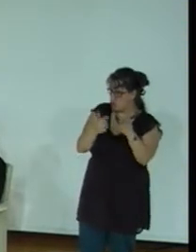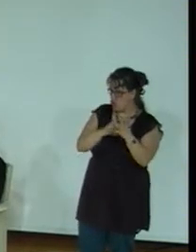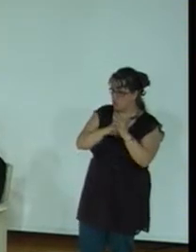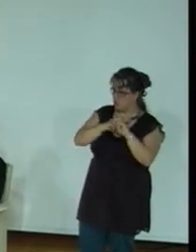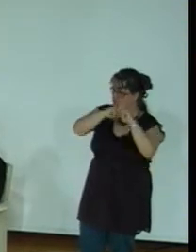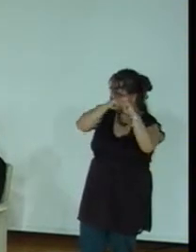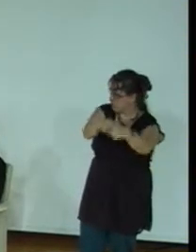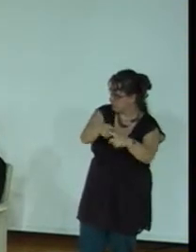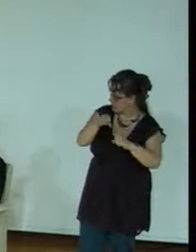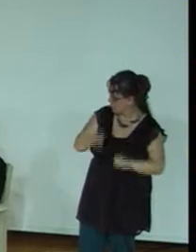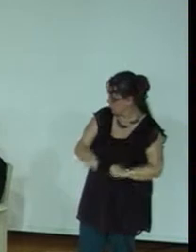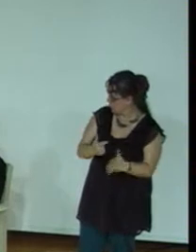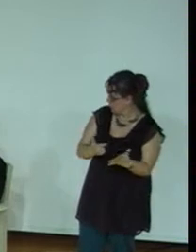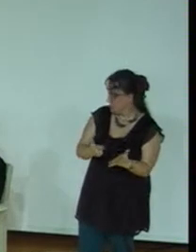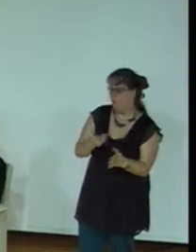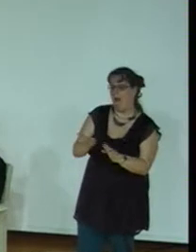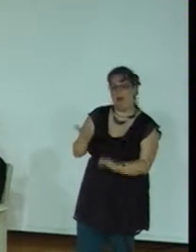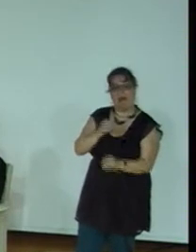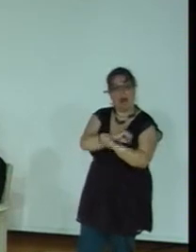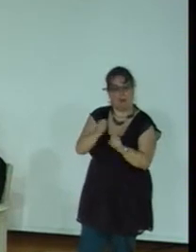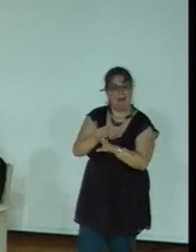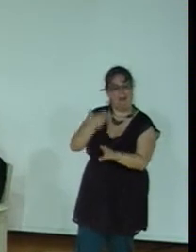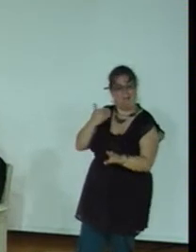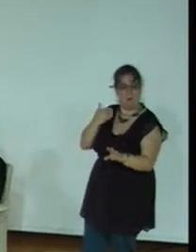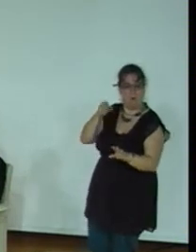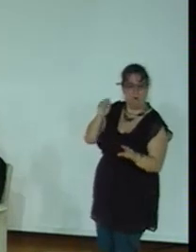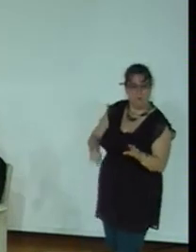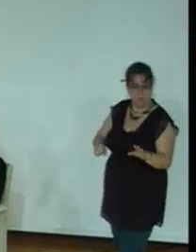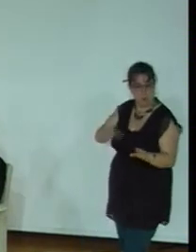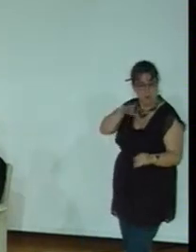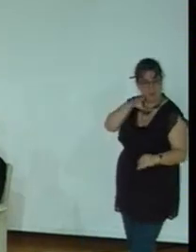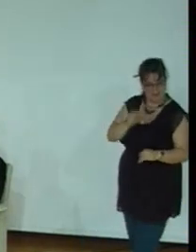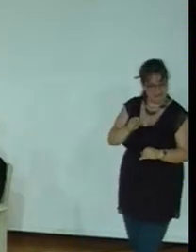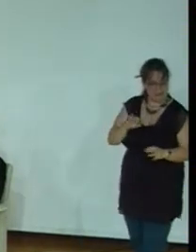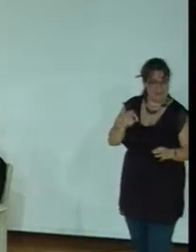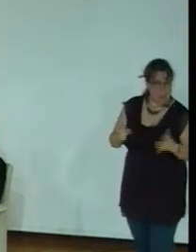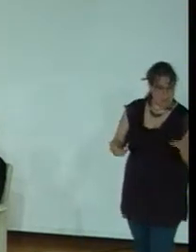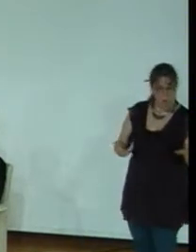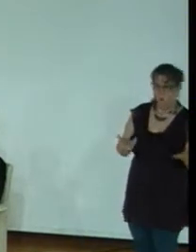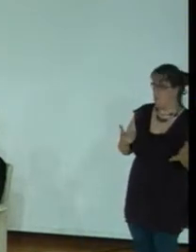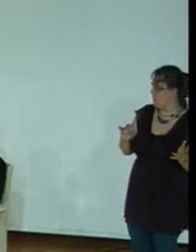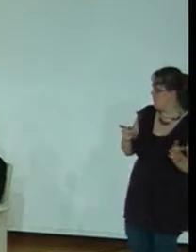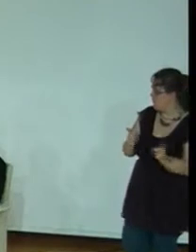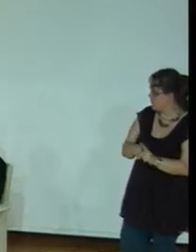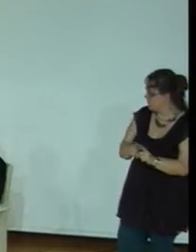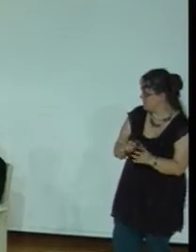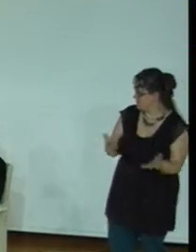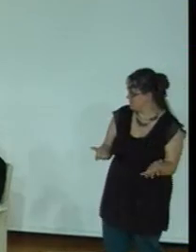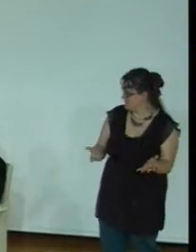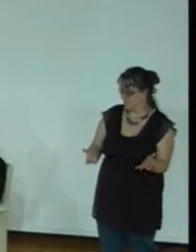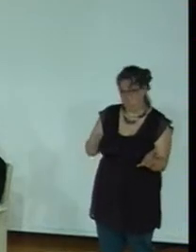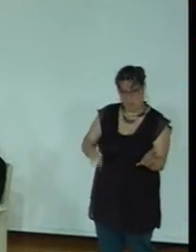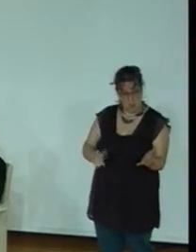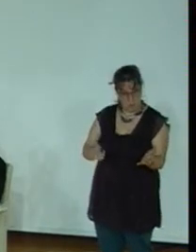avant justement les attentats, et est-ce que maintenant c'est quelque chose, les simples soupçons, sans même la moindre ombre d'une preuve, pourraient